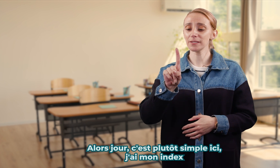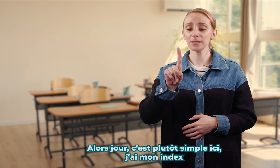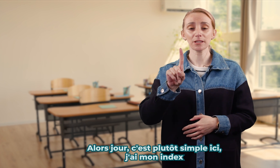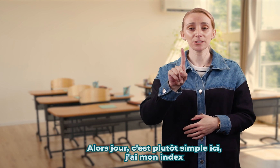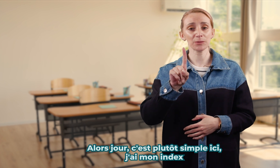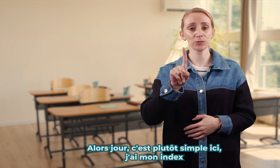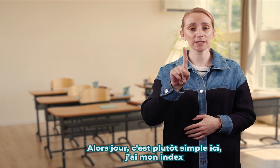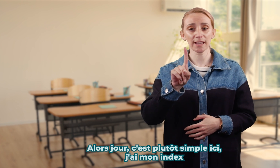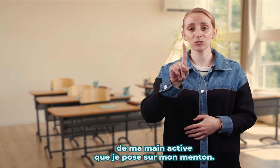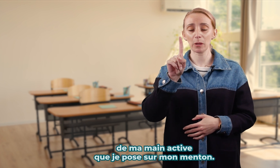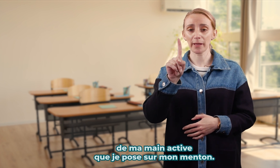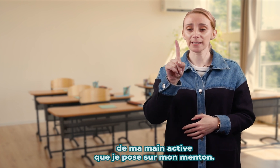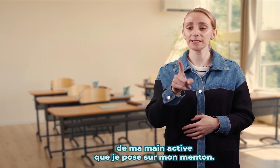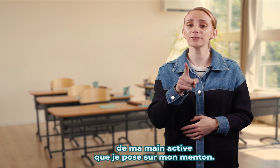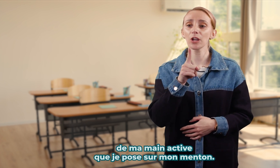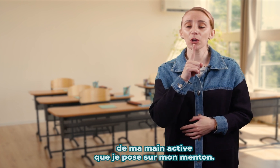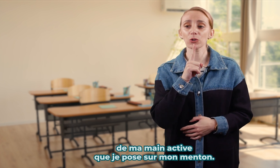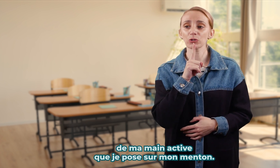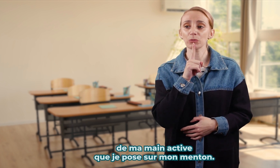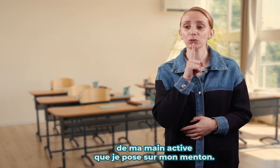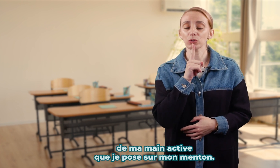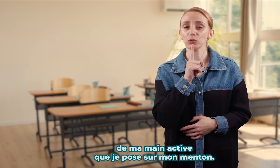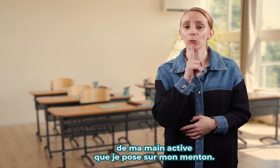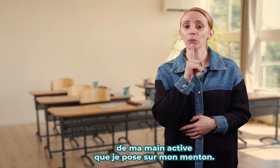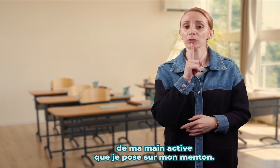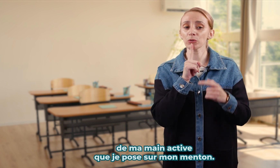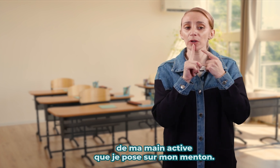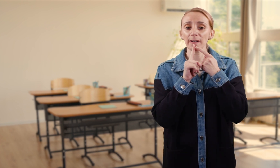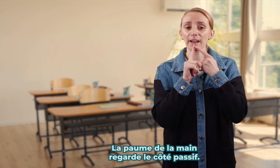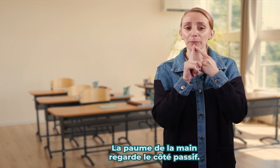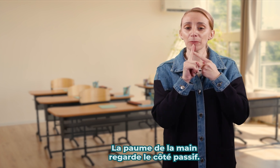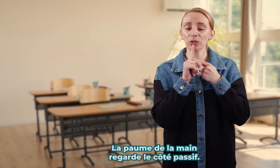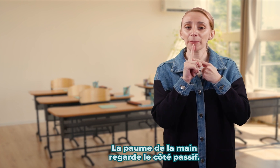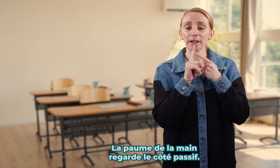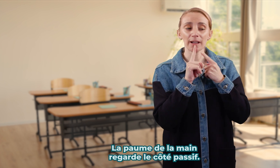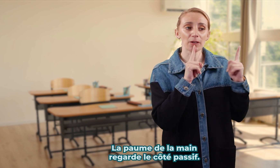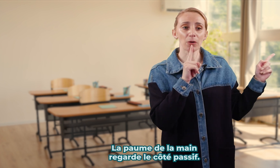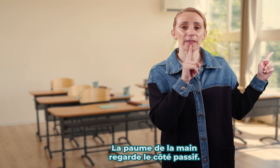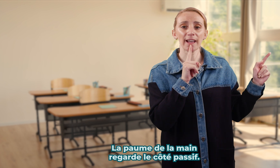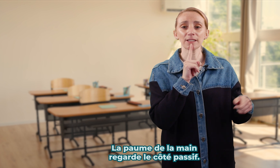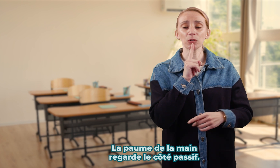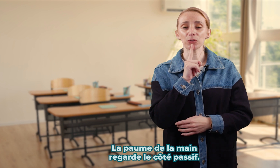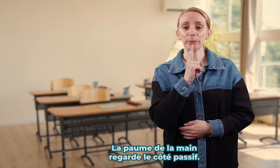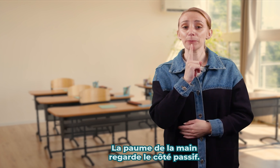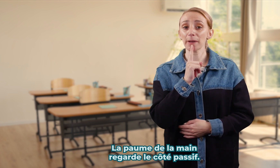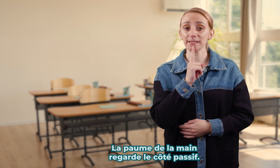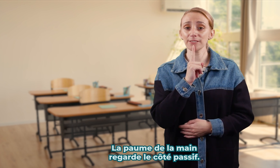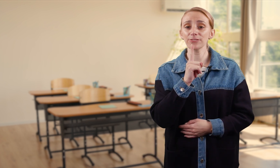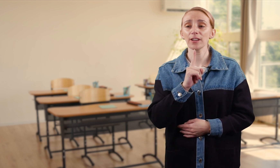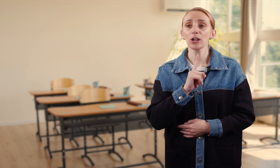Ici, j'ai mon index de ma main active que je pose sur mon menton. La paume de la main regarde le côté passif.